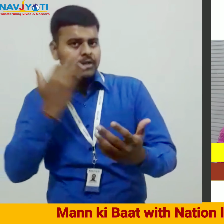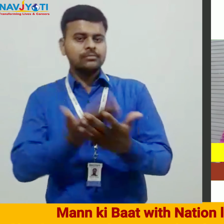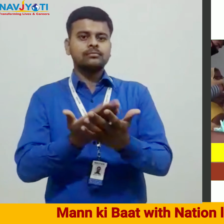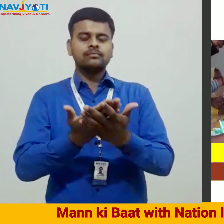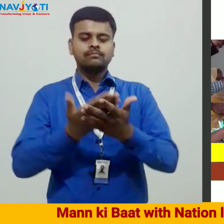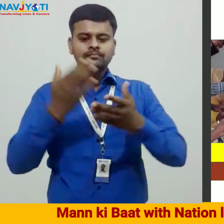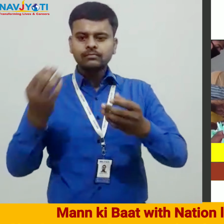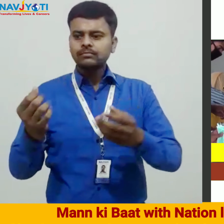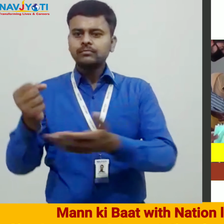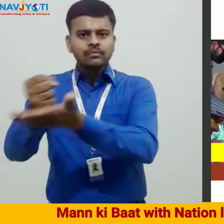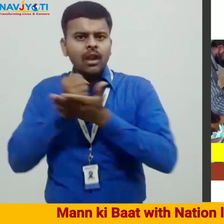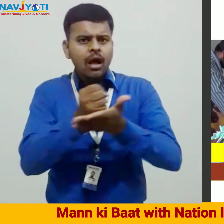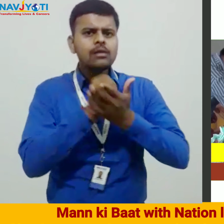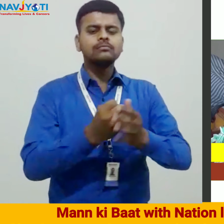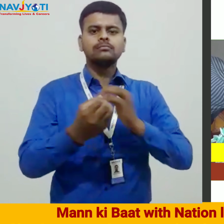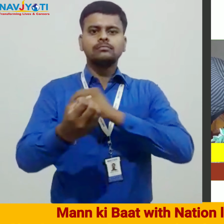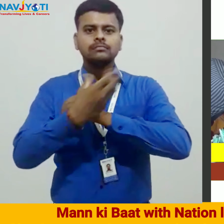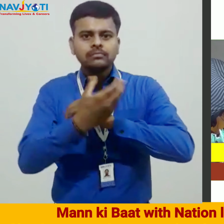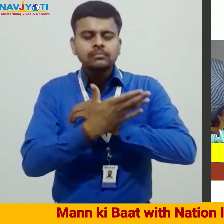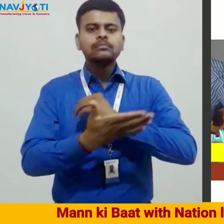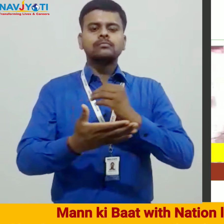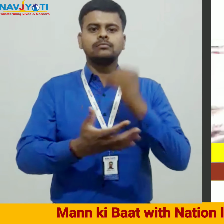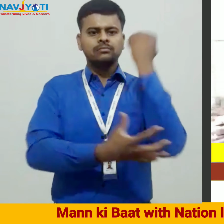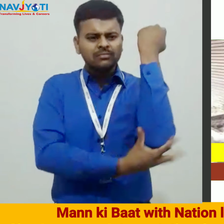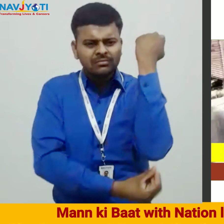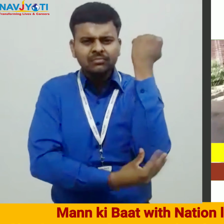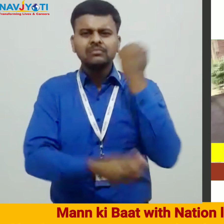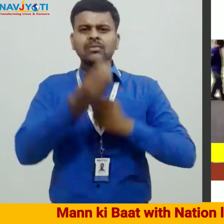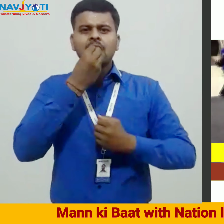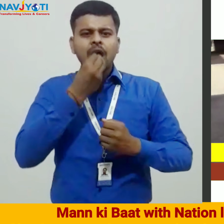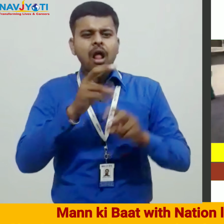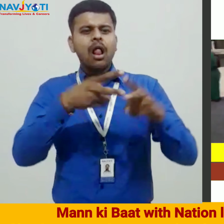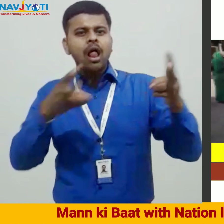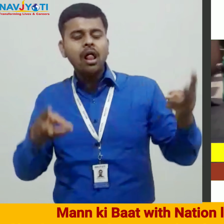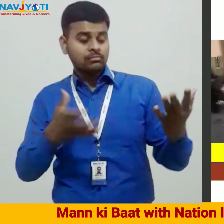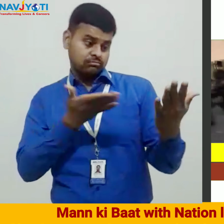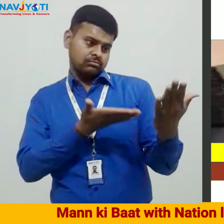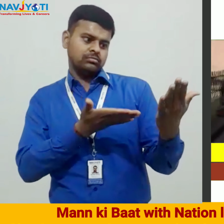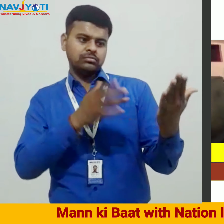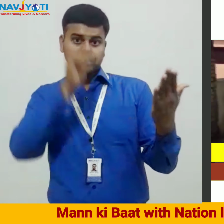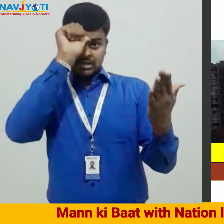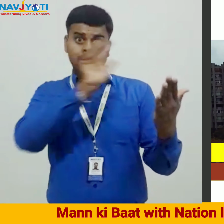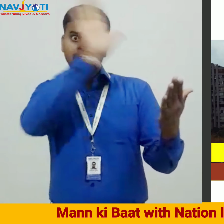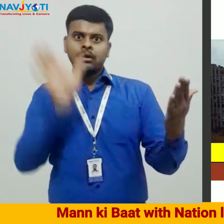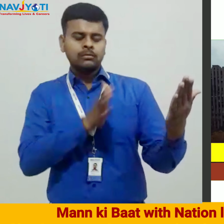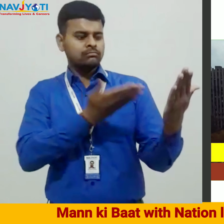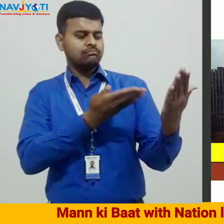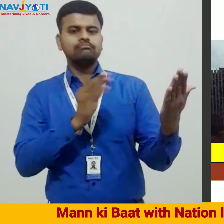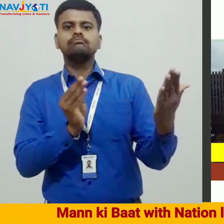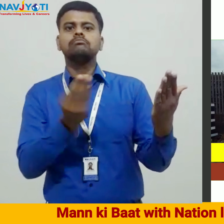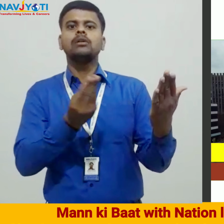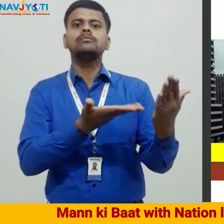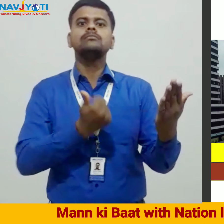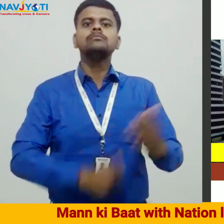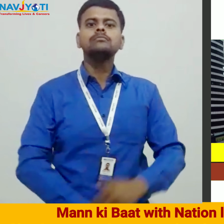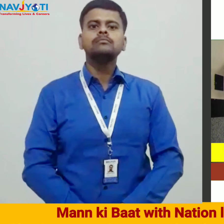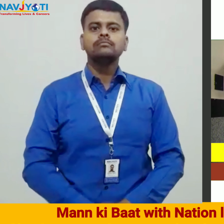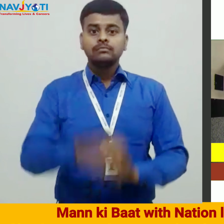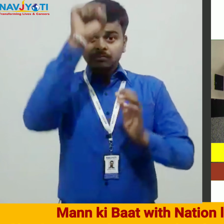के लिए आगे आए हैं। गरीबों के लिए खाने से लेकर राशन की व्यवस्था हो, लॉकडाउन का पालन